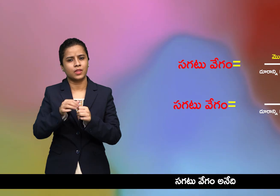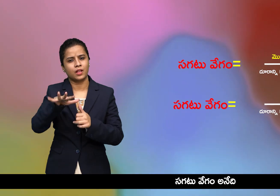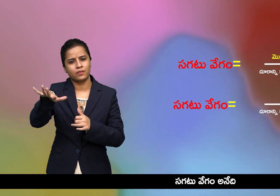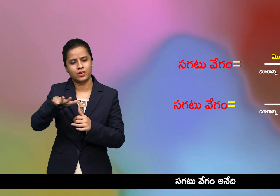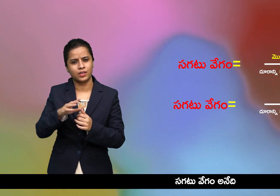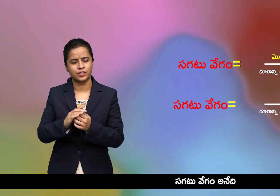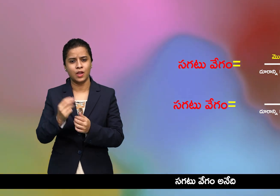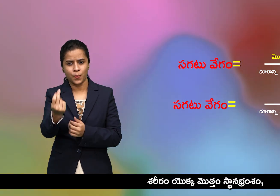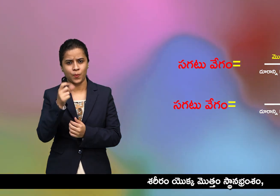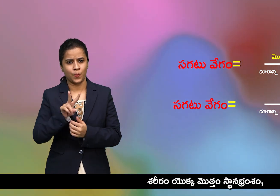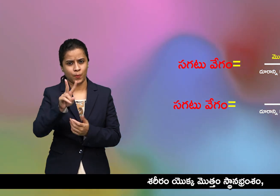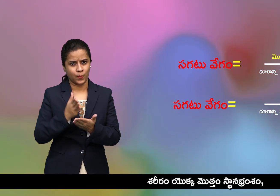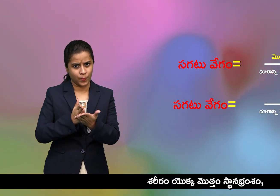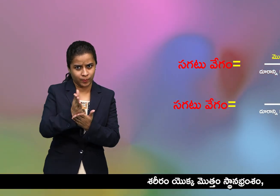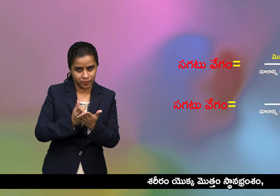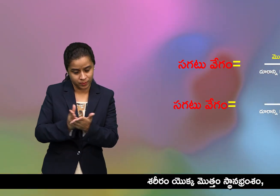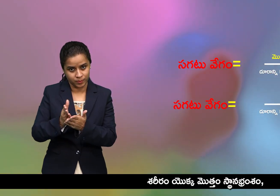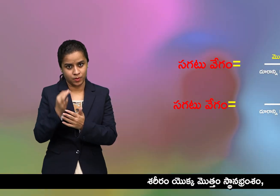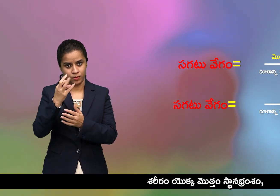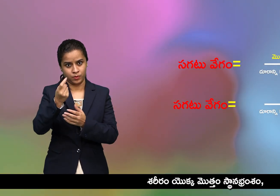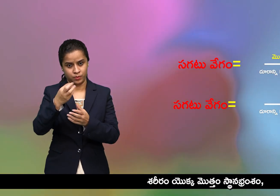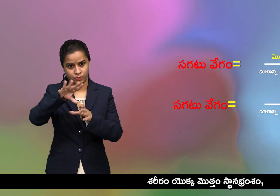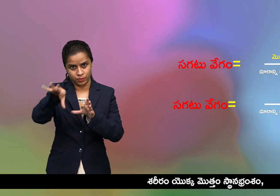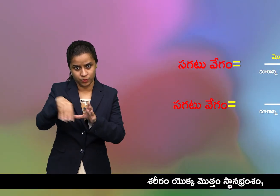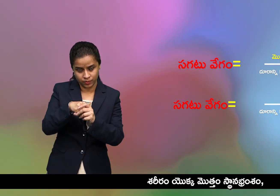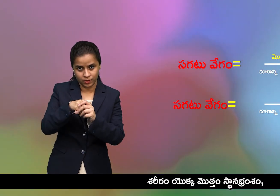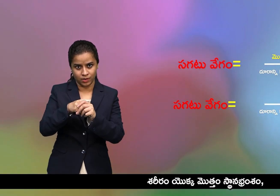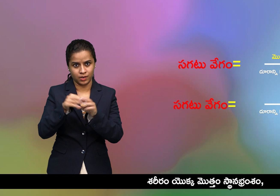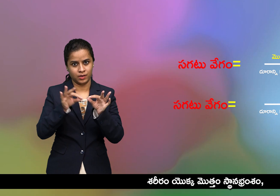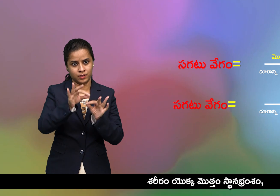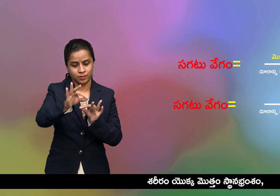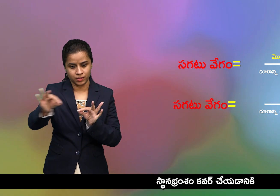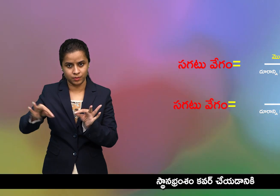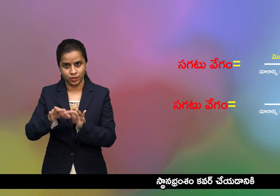సగటు వేగం అనేది శరీరం యొక్క మొత్తం స్థానభ్రంశం.